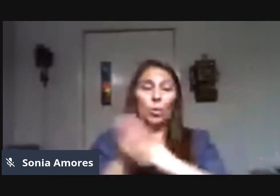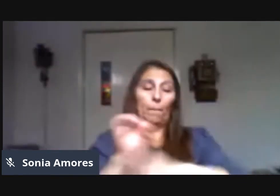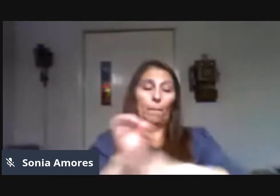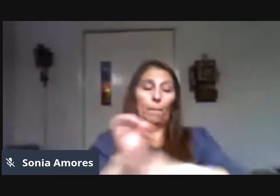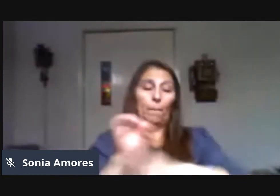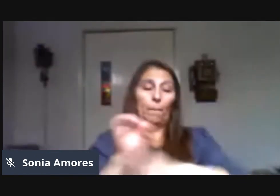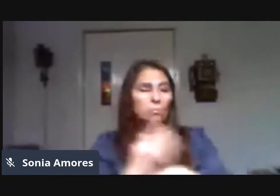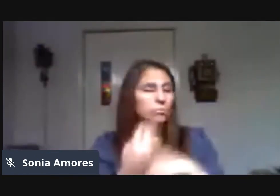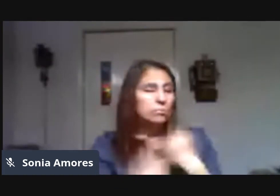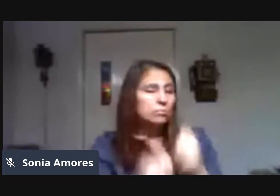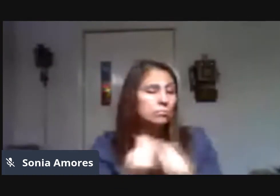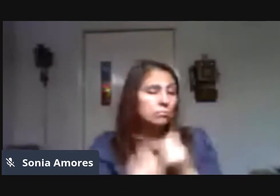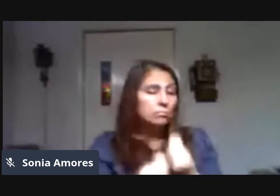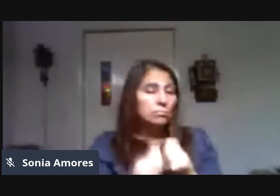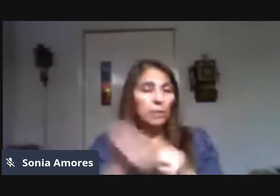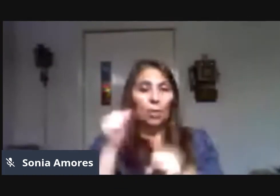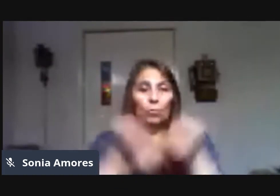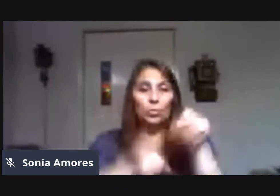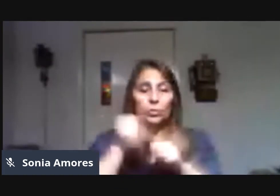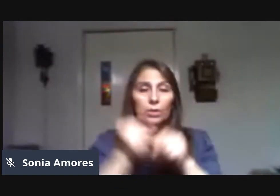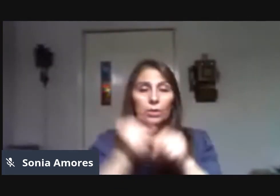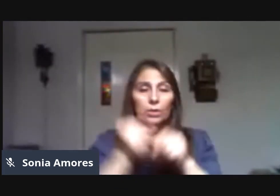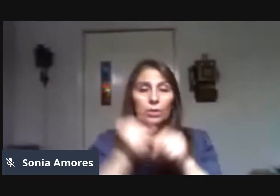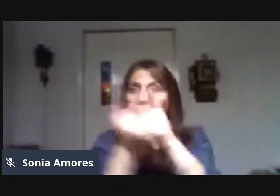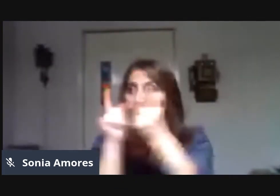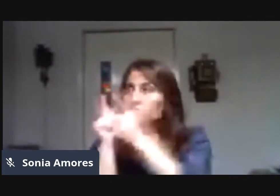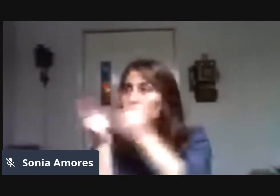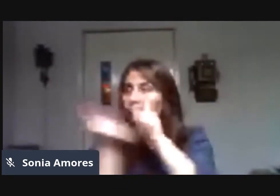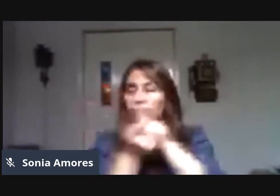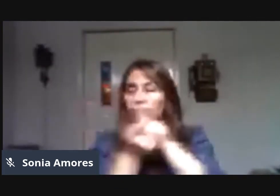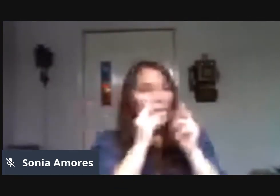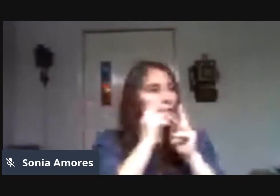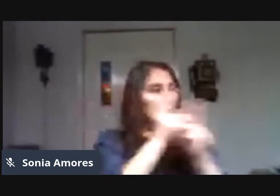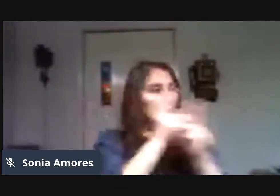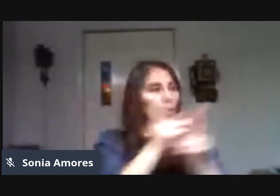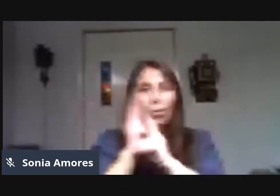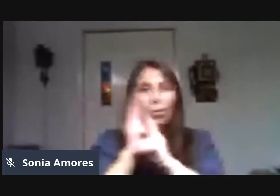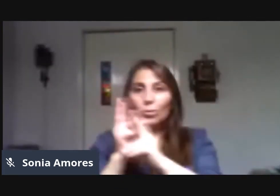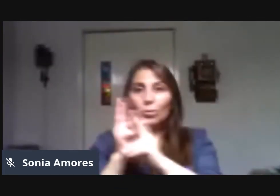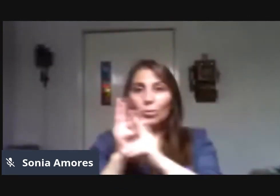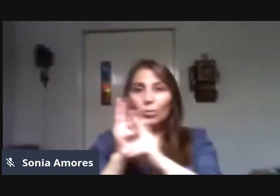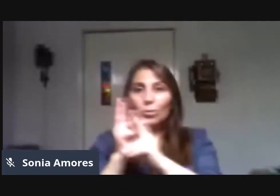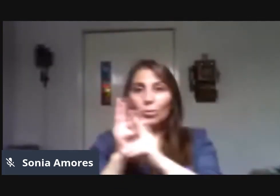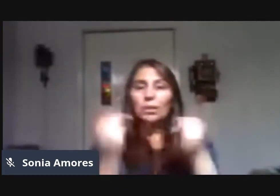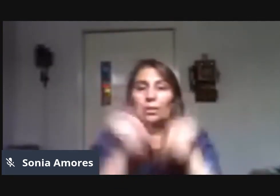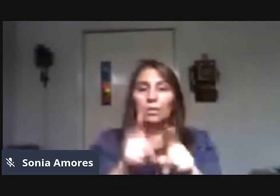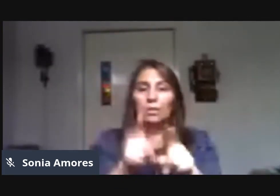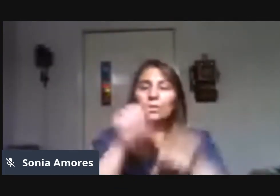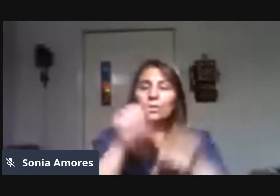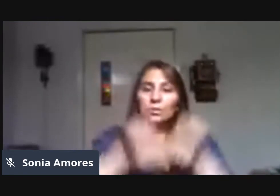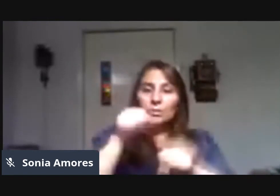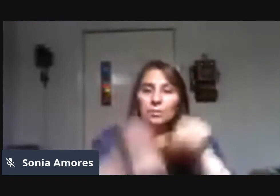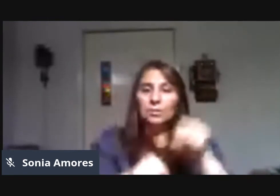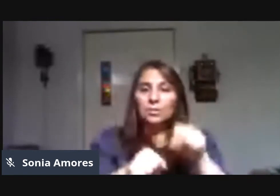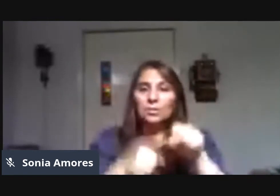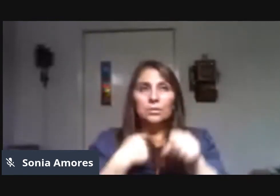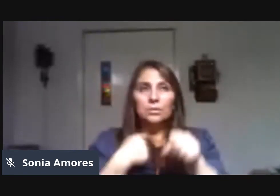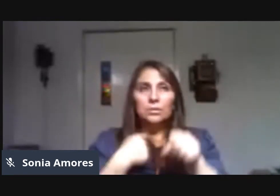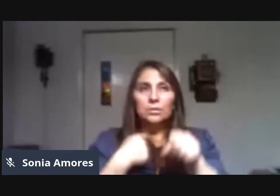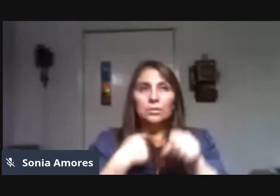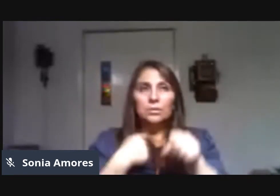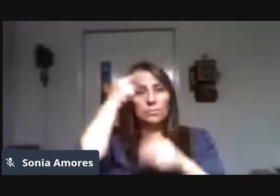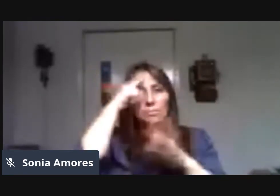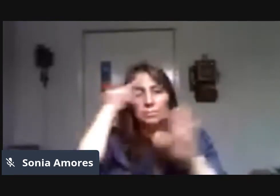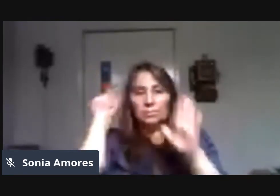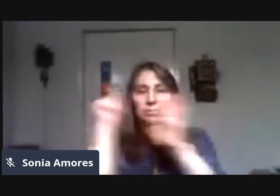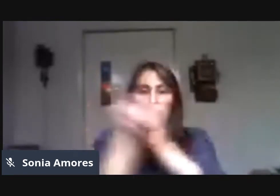la posibilidad de verse, de reconocerse, y la posibilidad también de ir construyendo un pensamiento crítico que ha